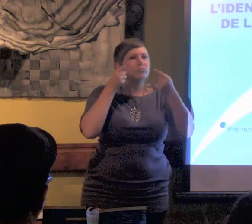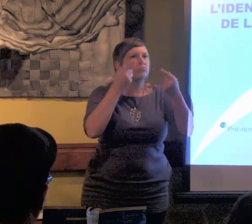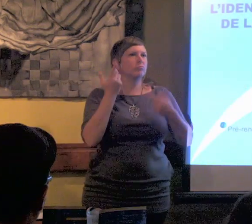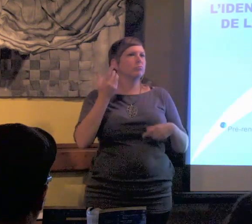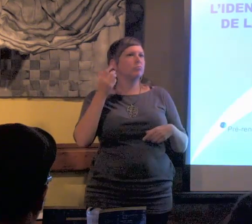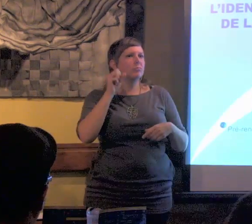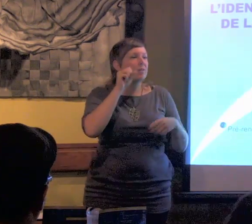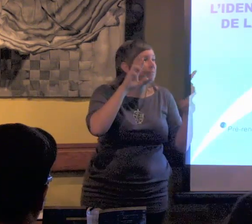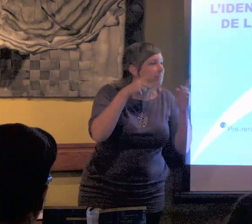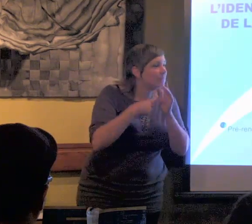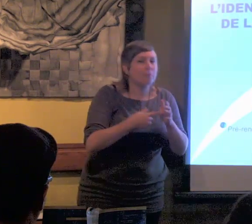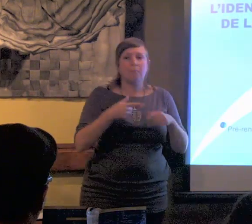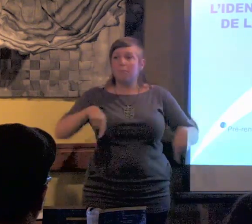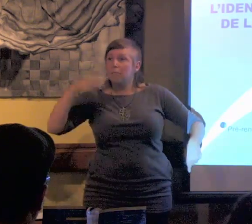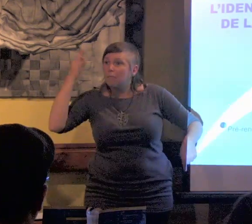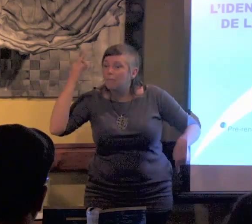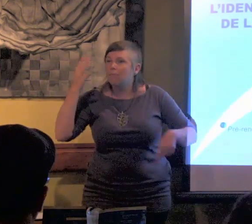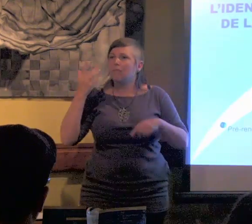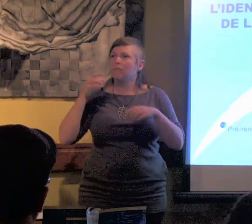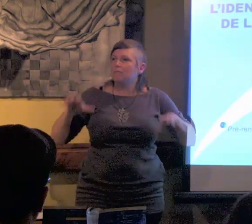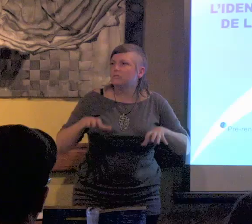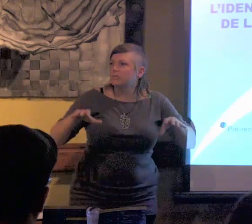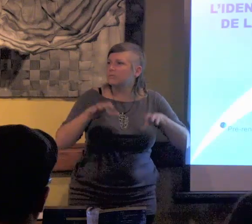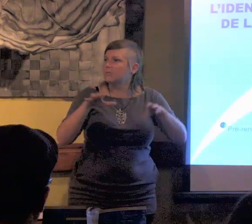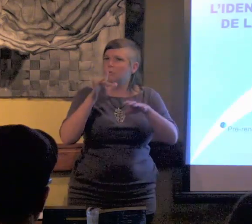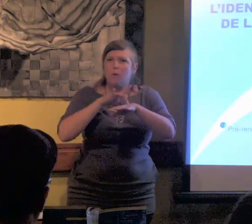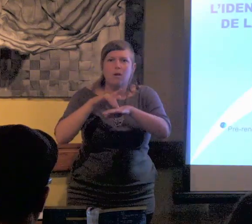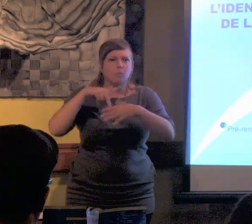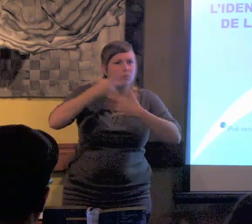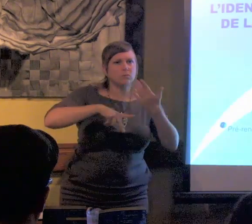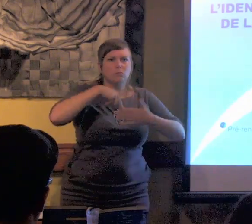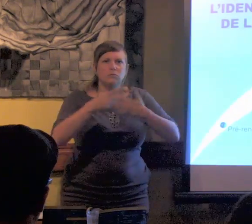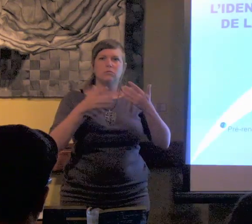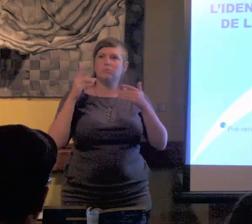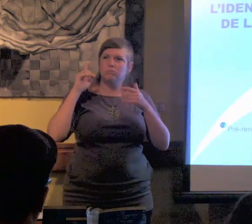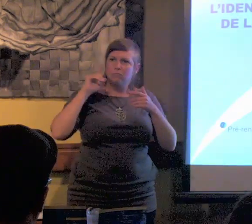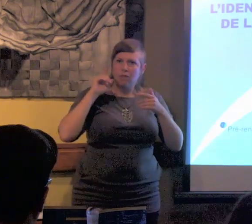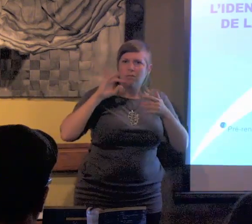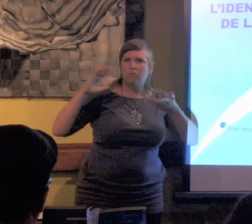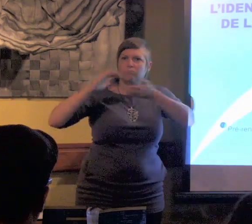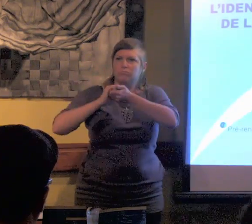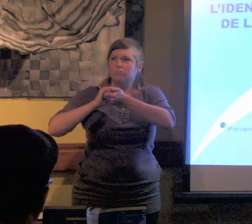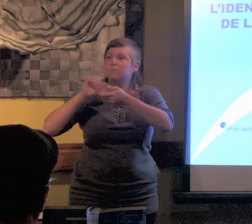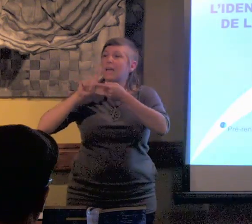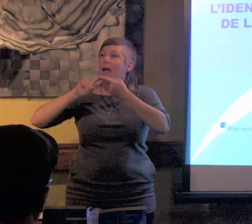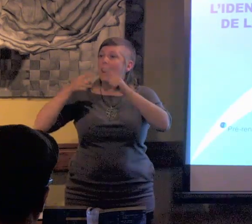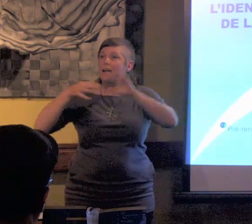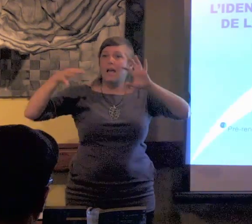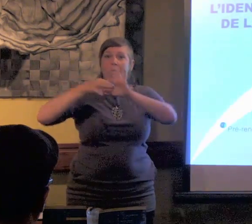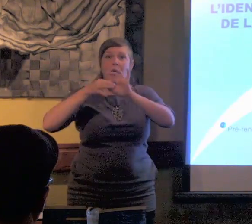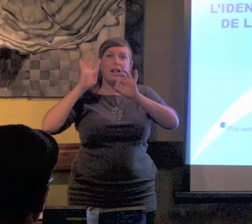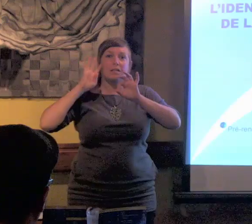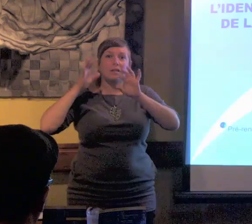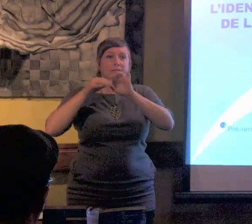effectivement, je suis une personne sourde, mais je suis son égale à la personne entendante. Je peux négocier, je peux travailler, je peux échanger. Je peux partager, je peux